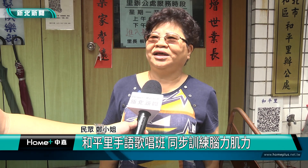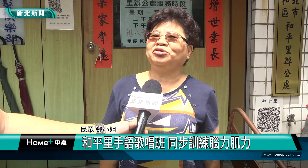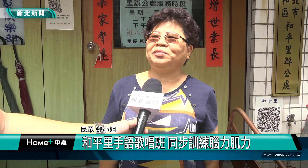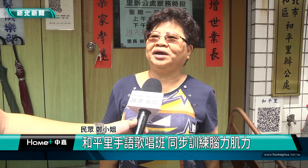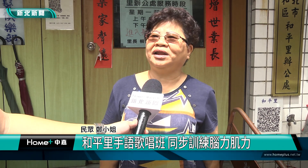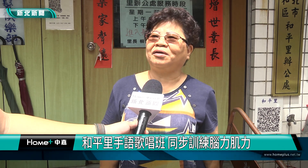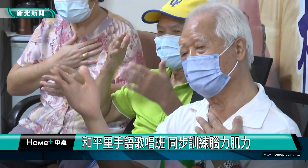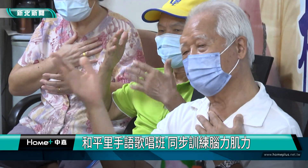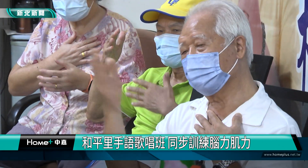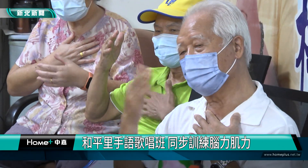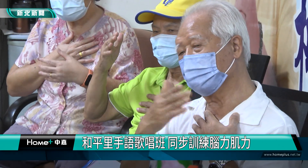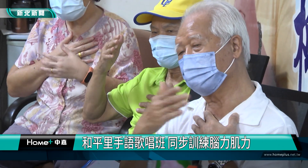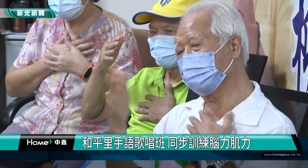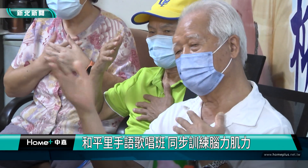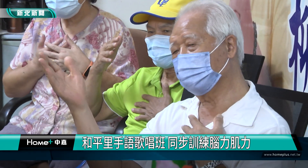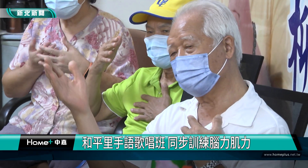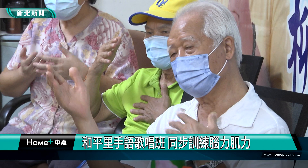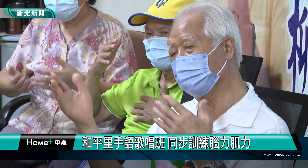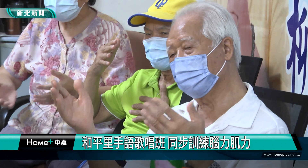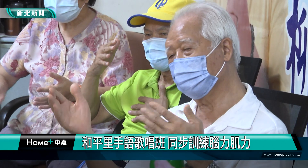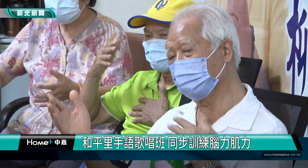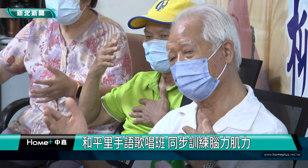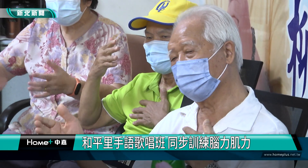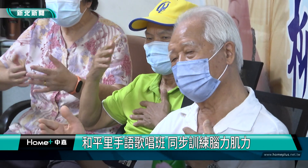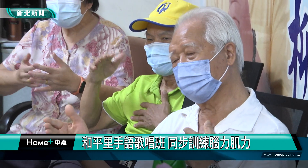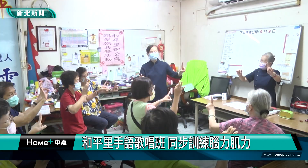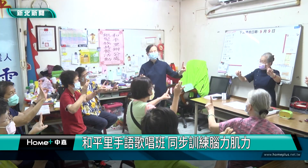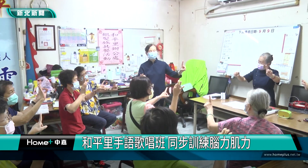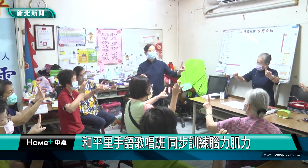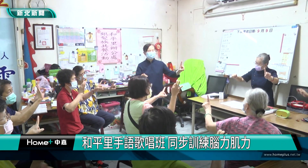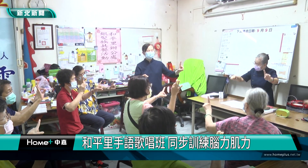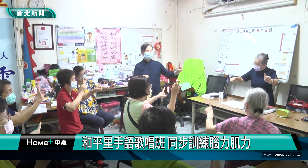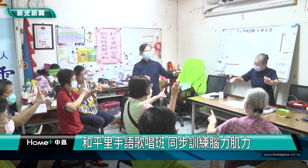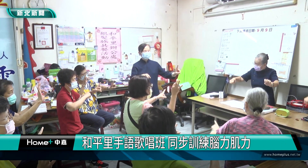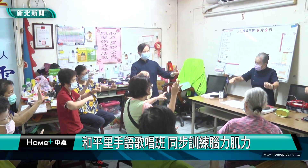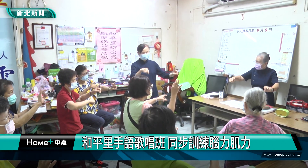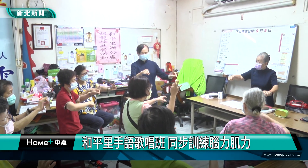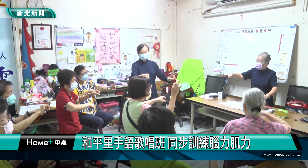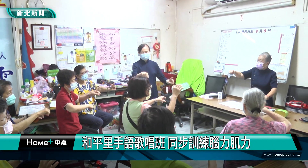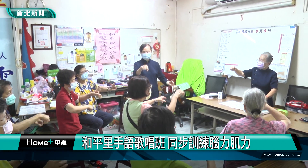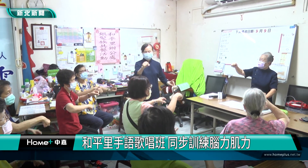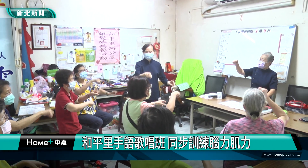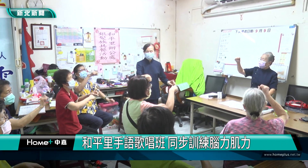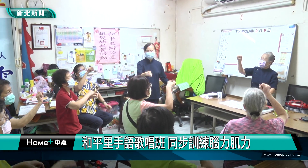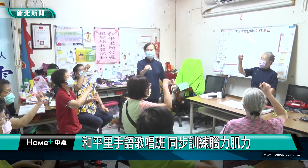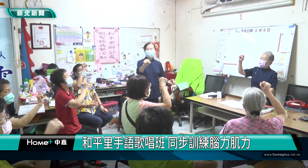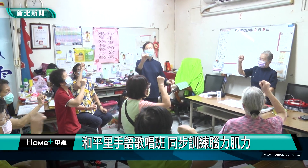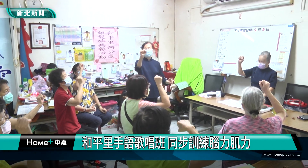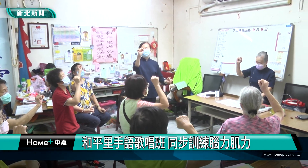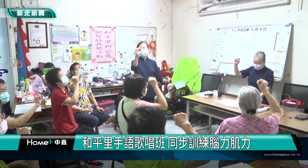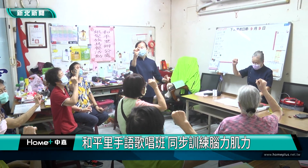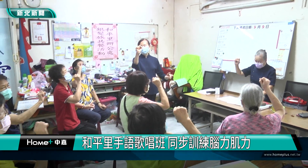对我们很好。 和平里长刘淑云透过举办礼丧课程，不只让长辈每周有事情可以做，可以跟邻居定期培养感